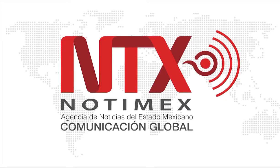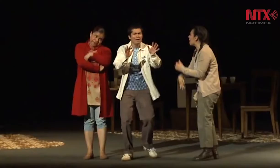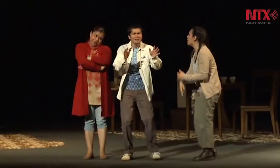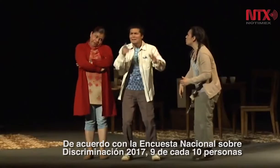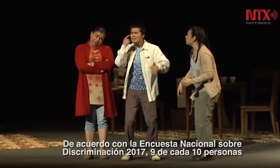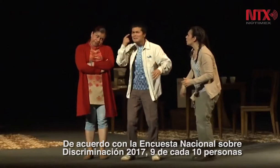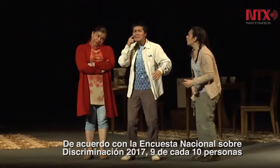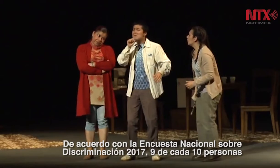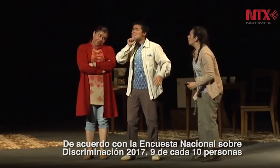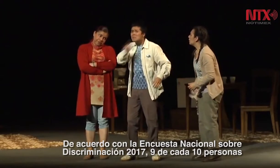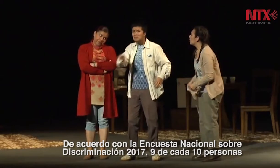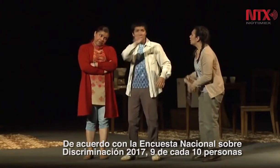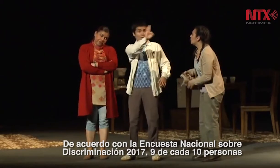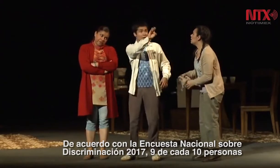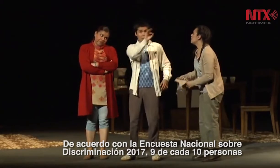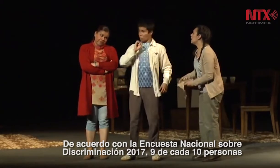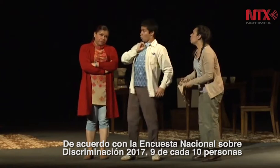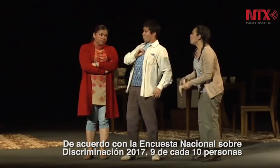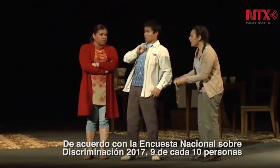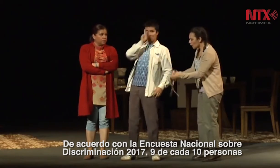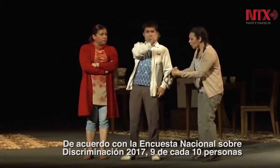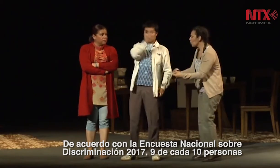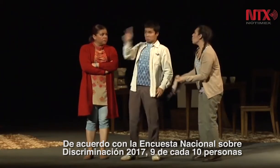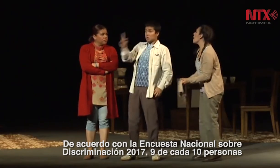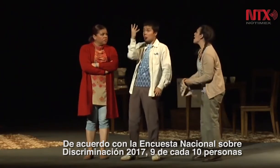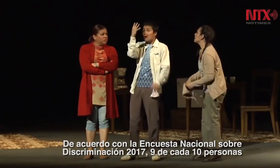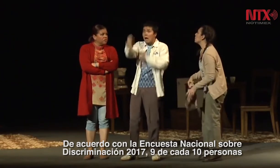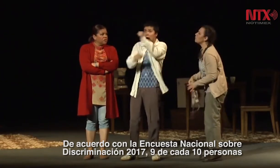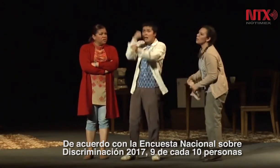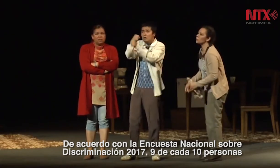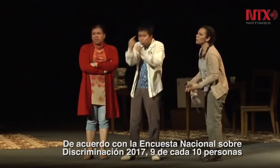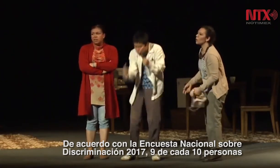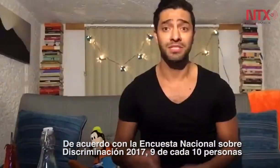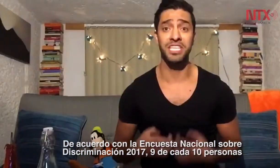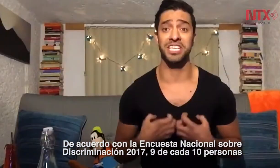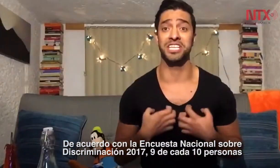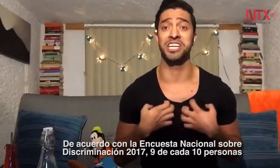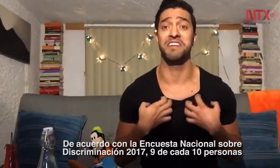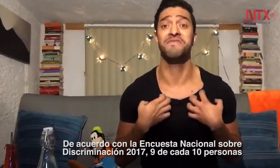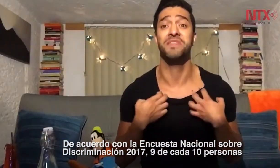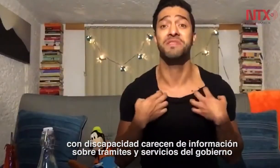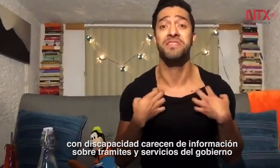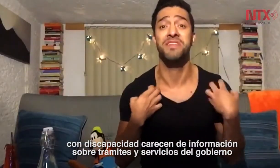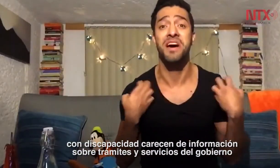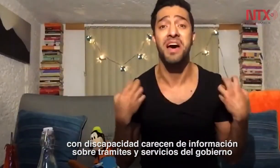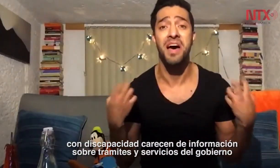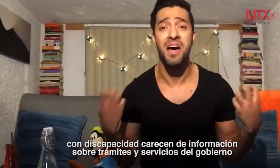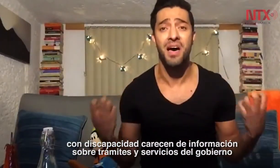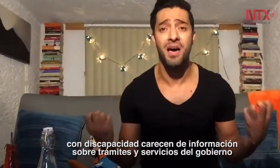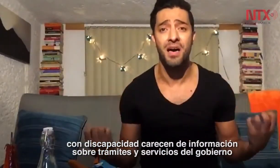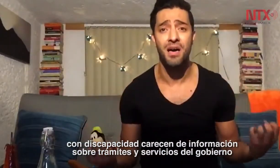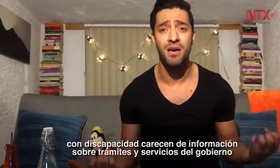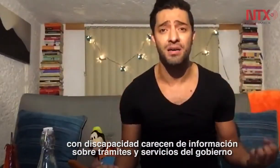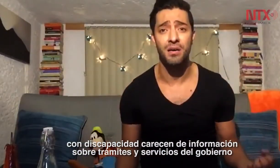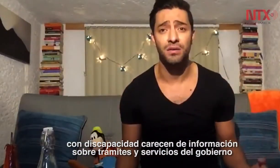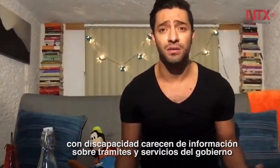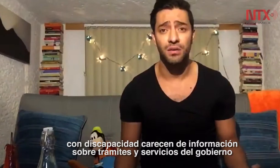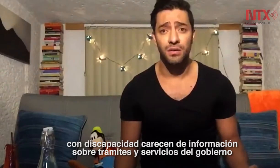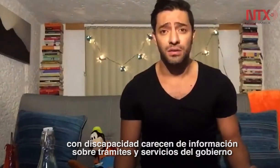De acuerdo con la Encuesta Nacional sobre Discriminación 2017, 9 de cada 10 personas con discapacidad carecen de información sobre